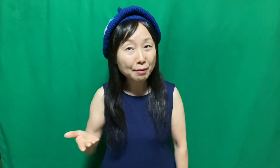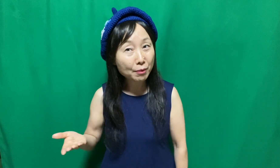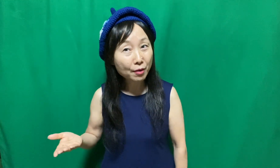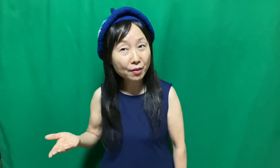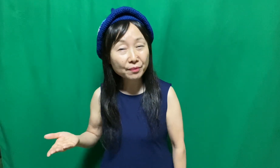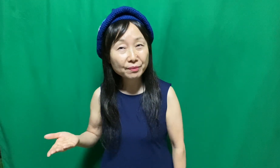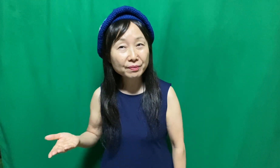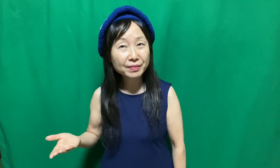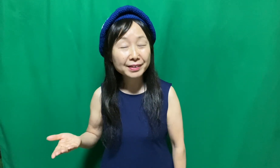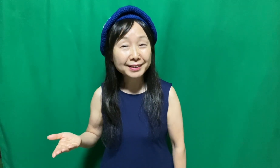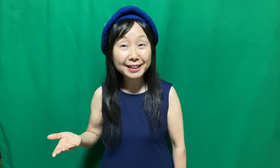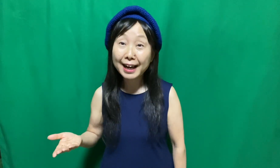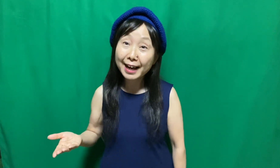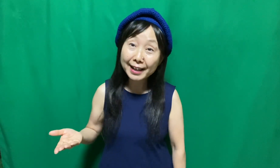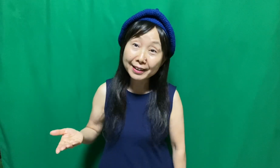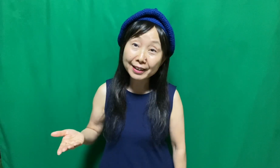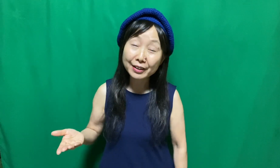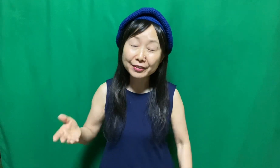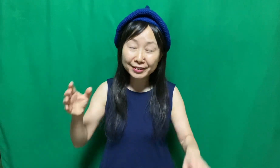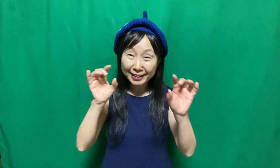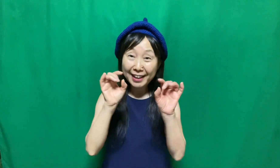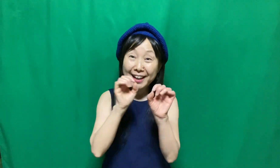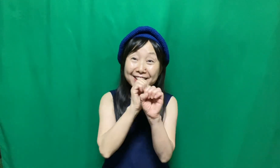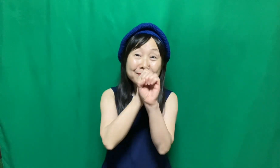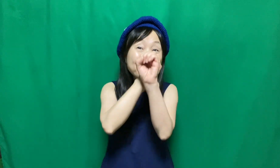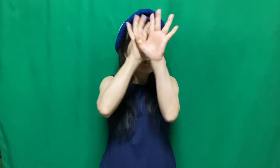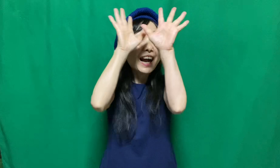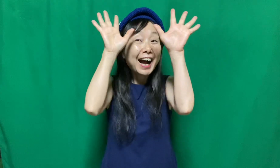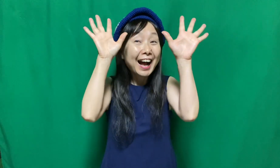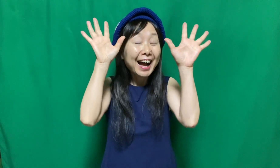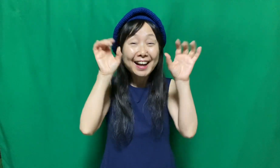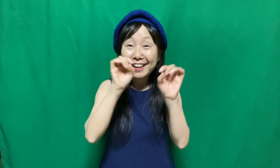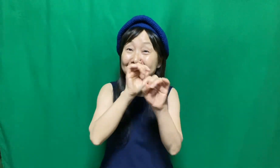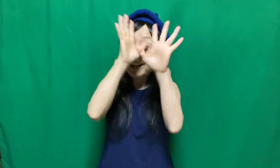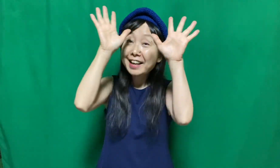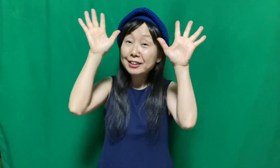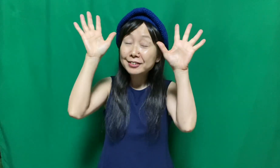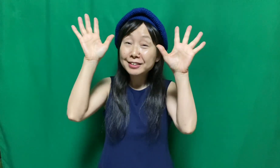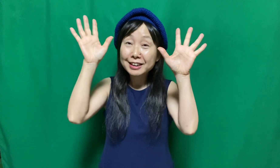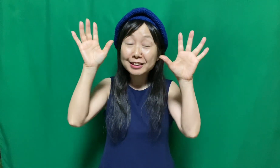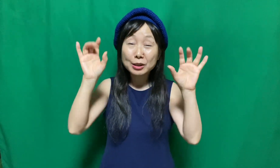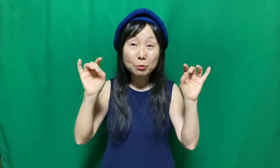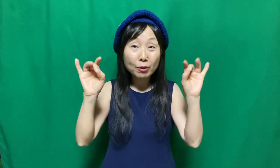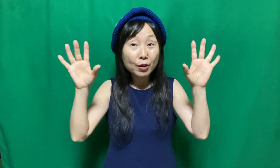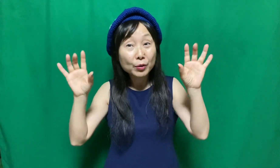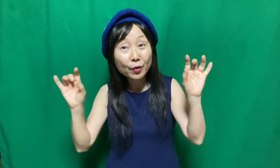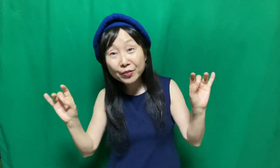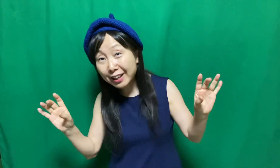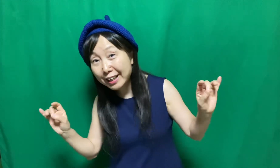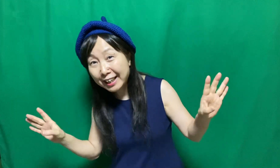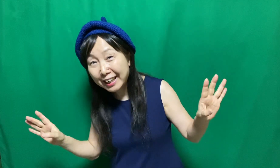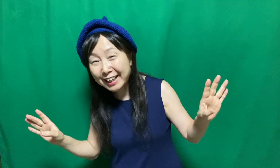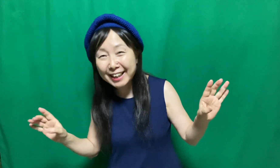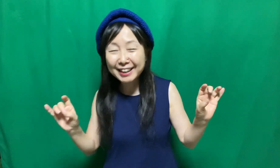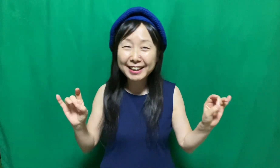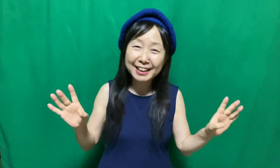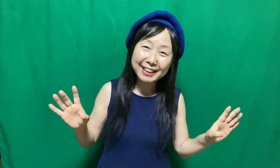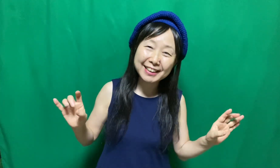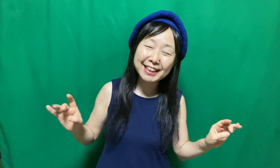の流れも、輝いている。ピカ 輝くんですけども、どんなかや輝きですか